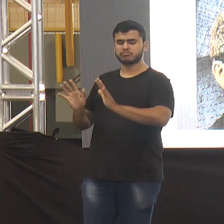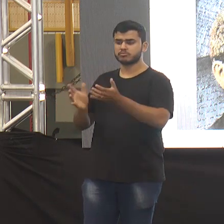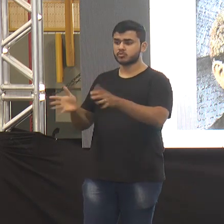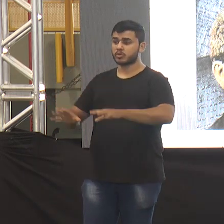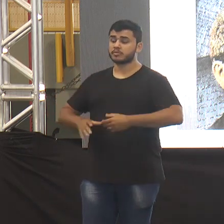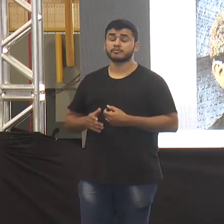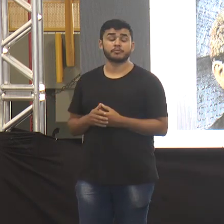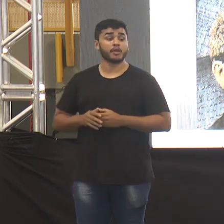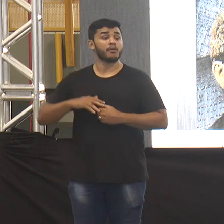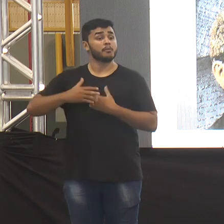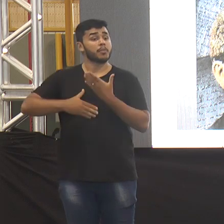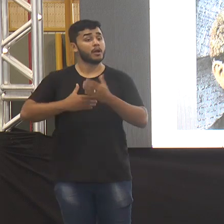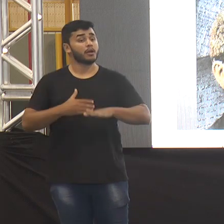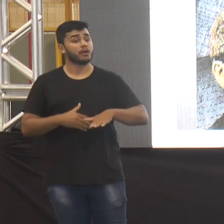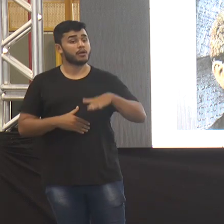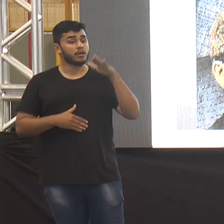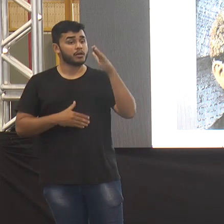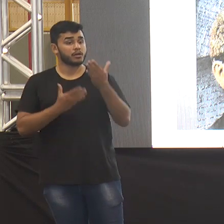fazer letras da UES,